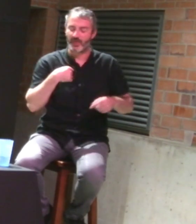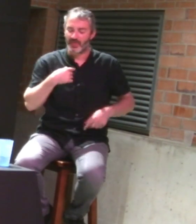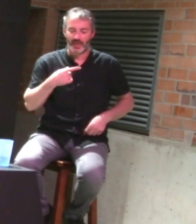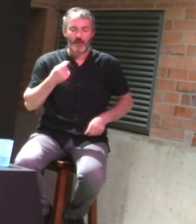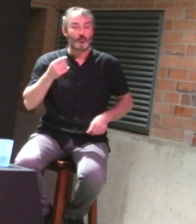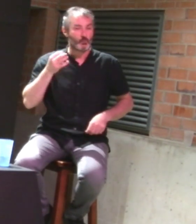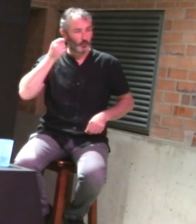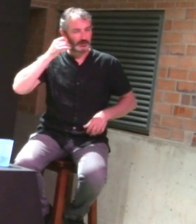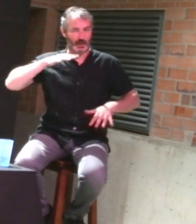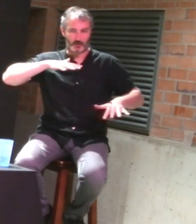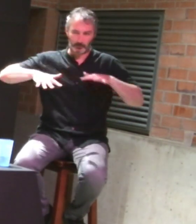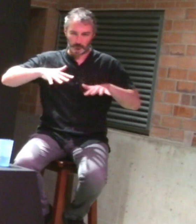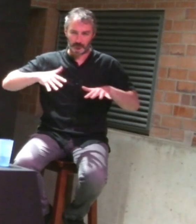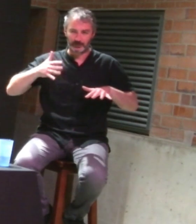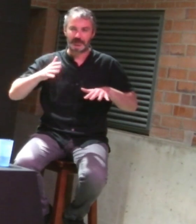important moviment